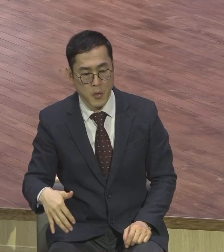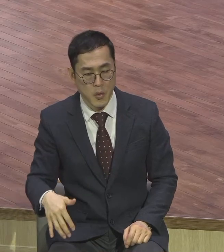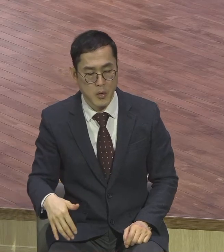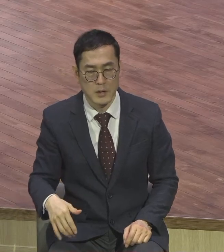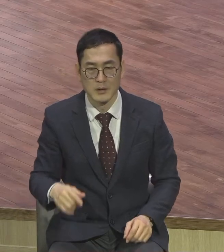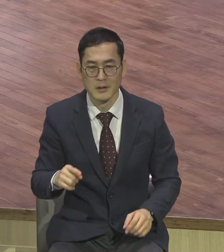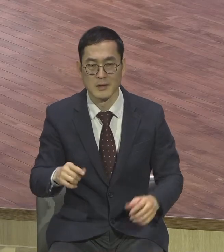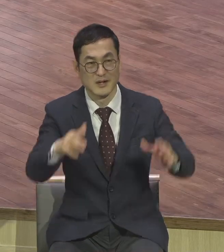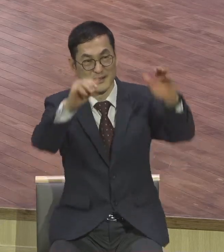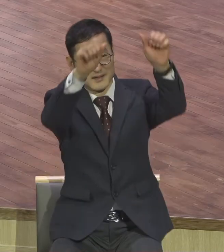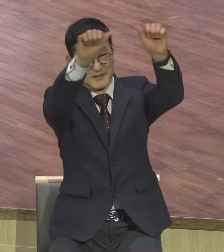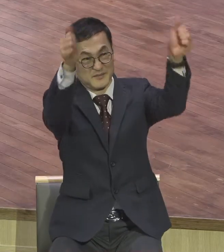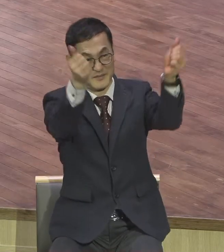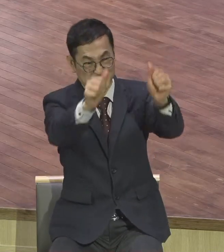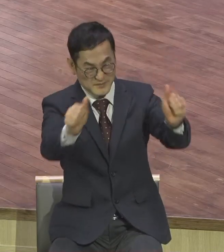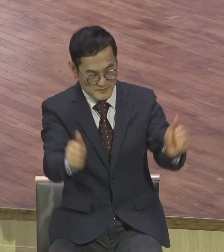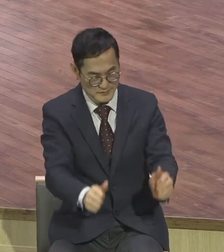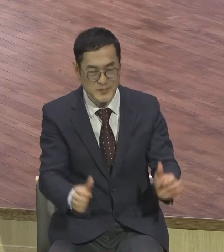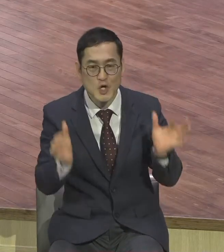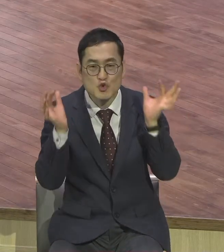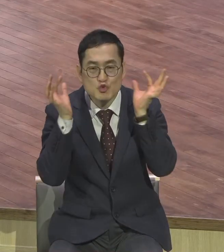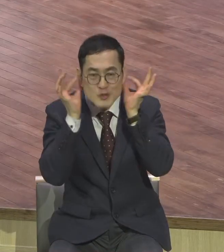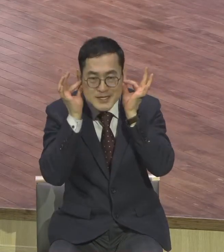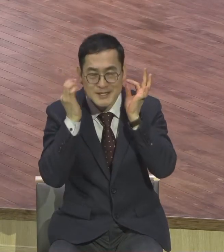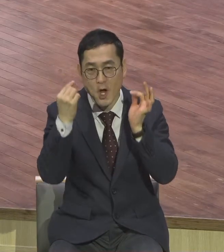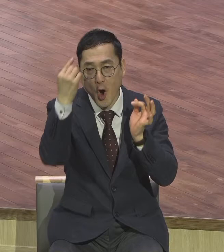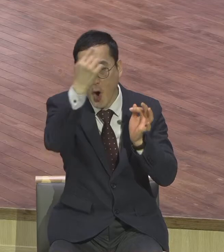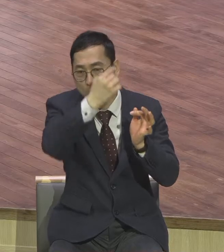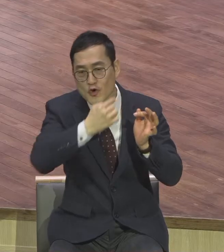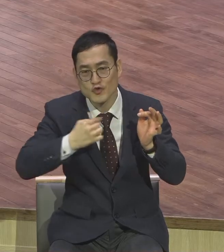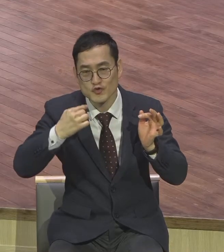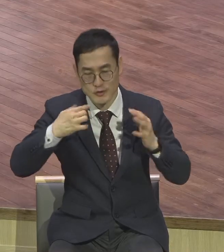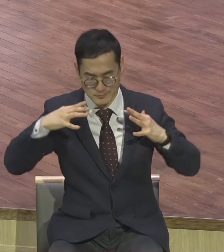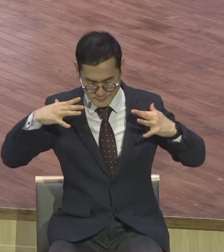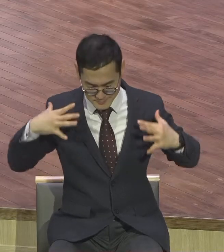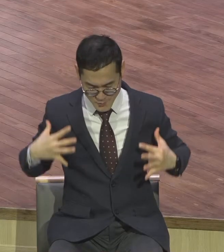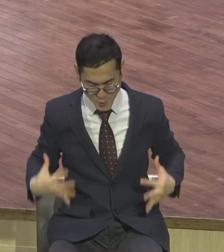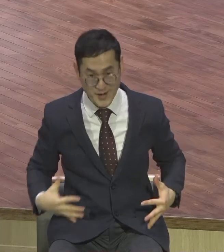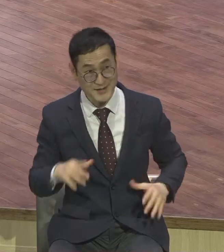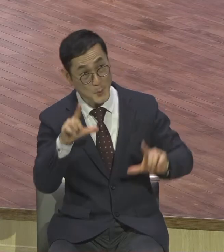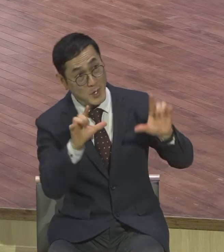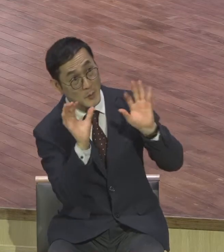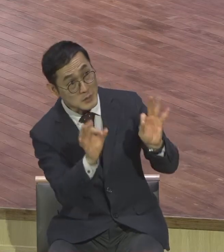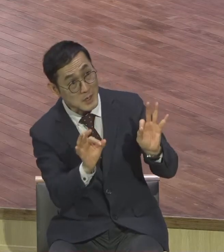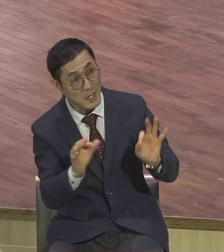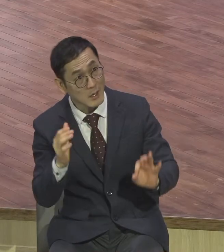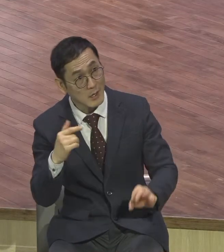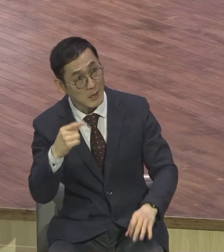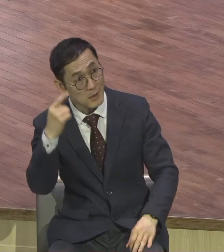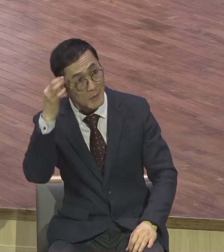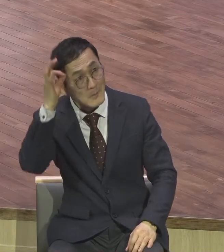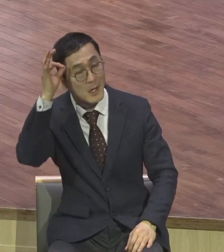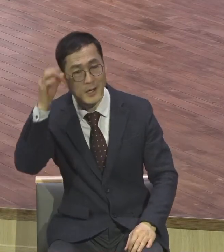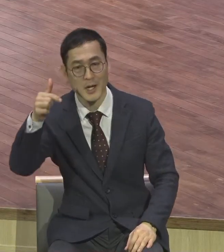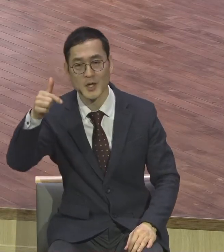얼굴 뒤통수 딱 노태우요. 똑같이 그렇게 그 당시